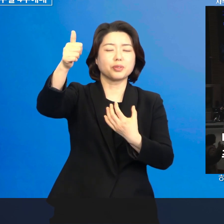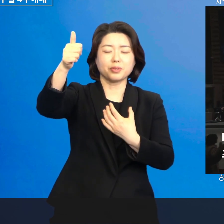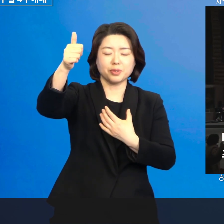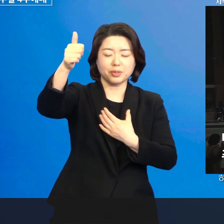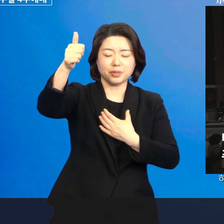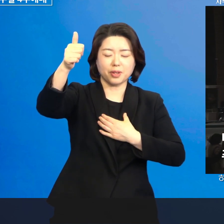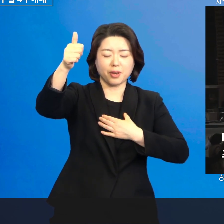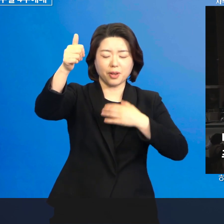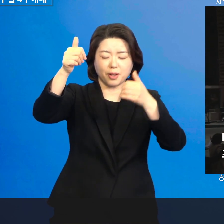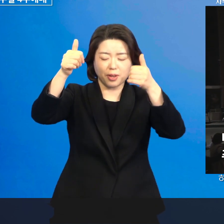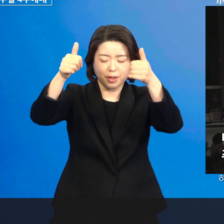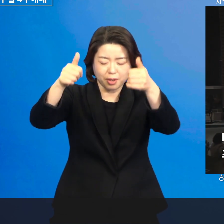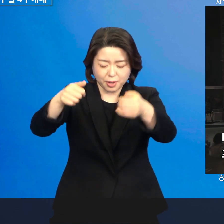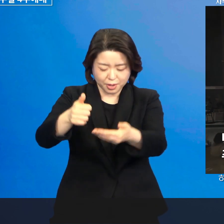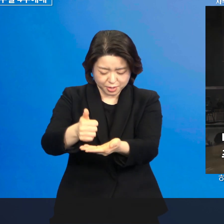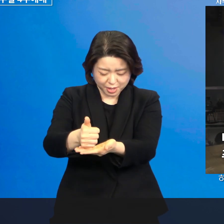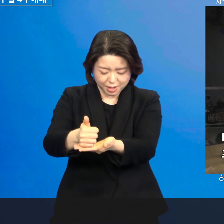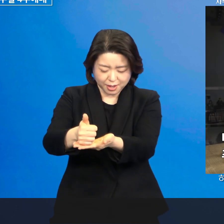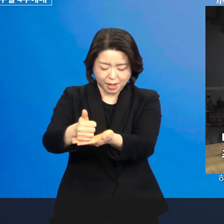주를